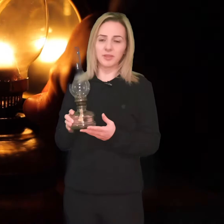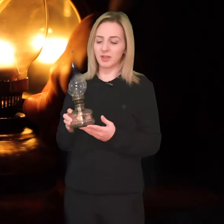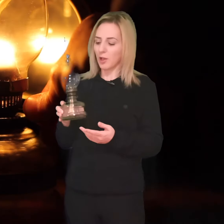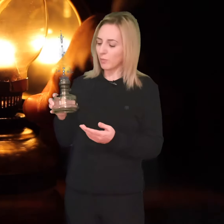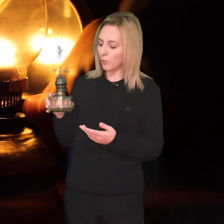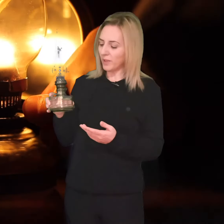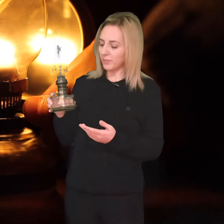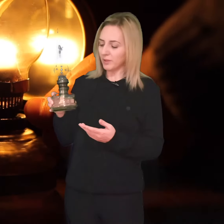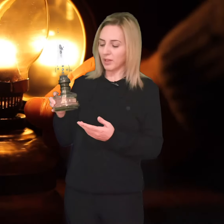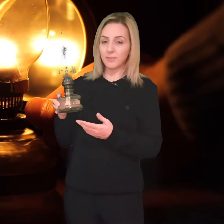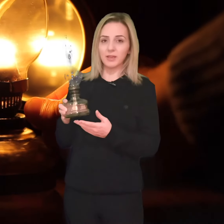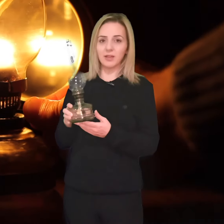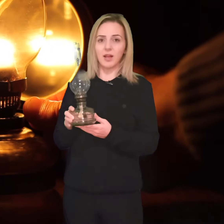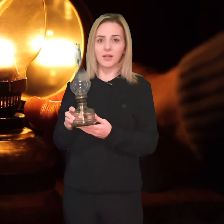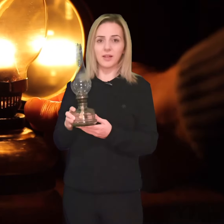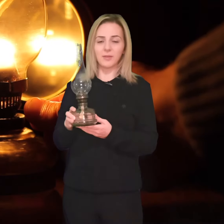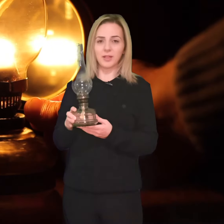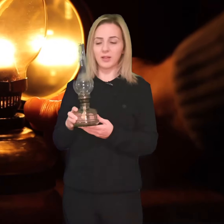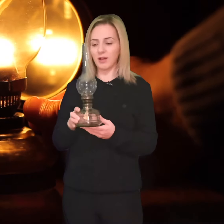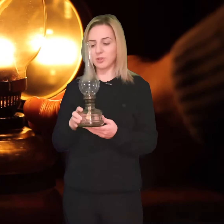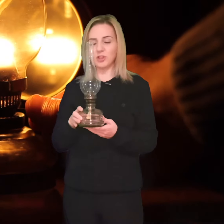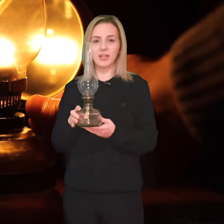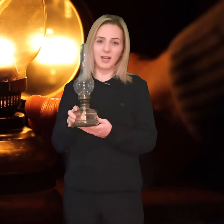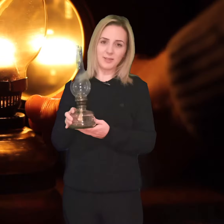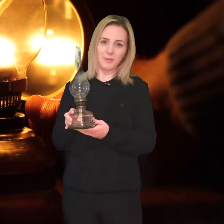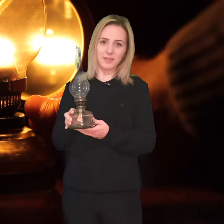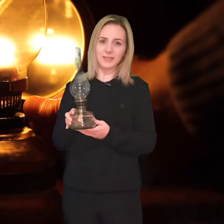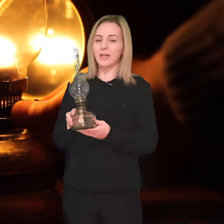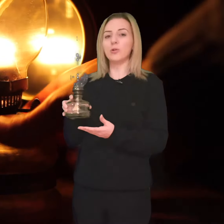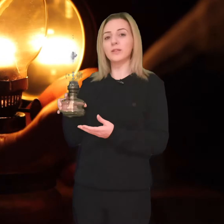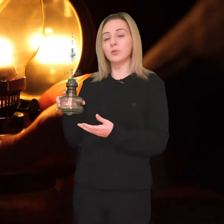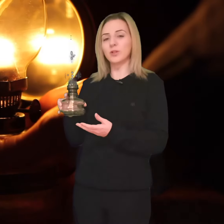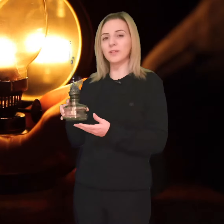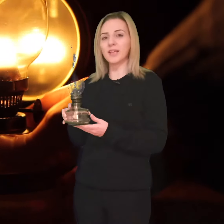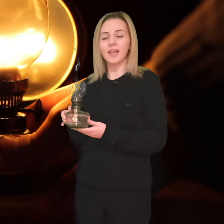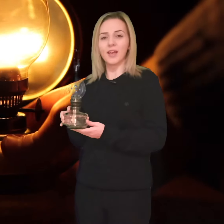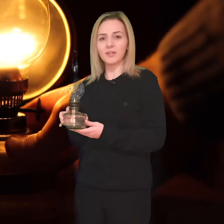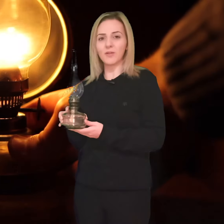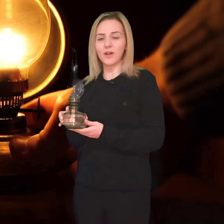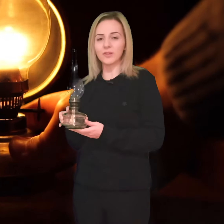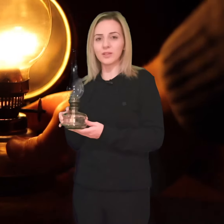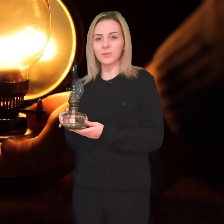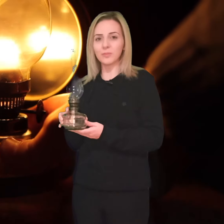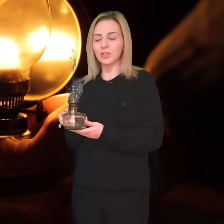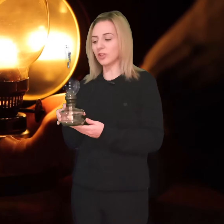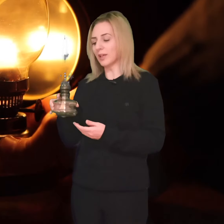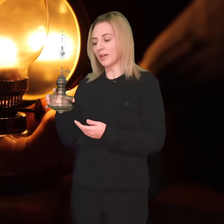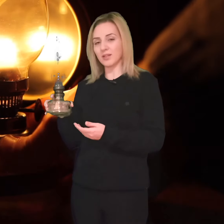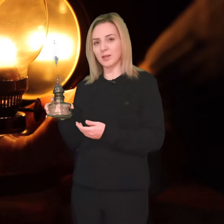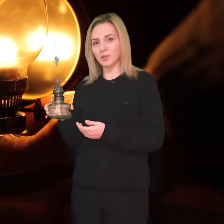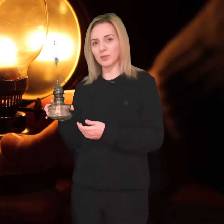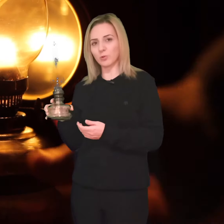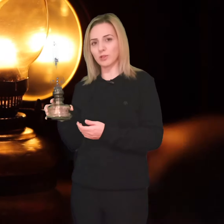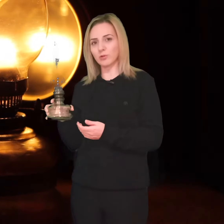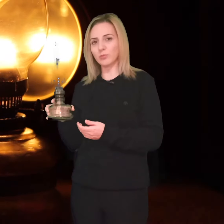gaz lambası. Bu benim rahmetli anneannemden kalmış gaz lambası. Onların döneminde etrafı aydınlatabilmek için